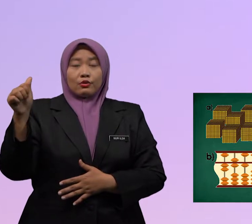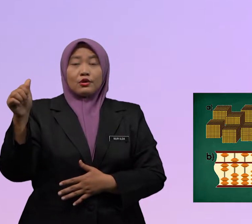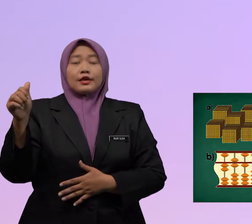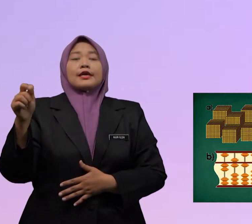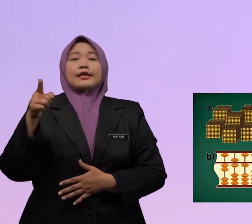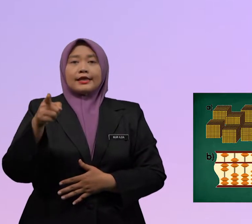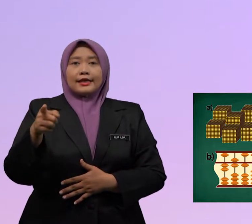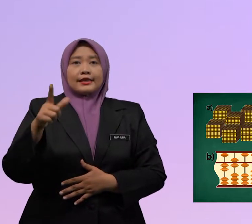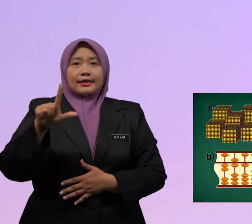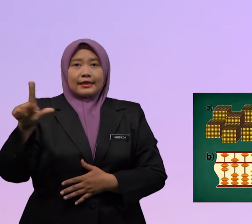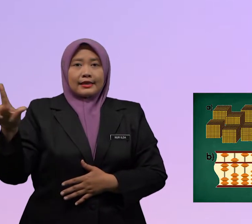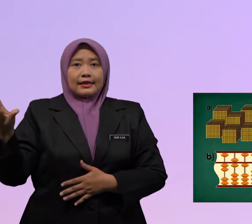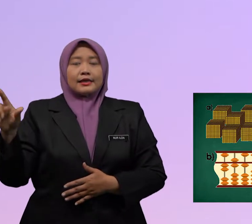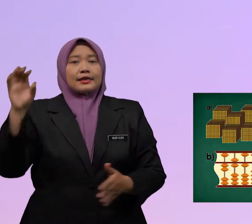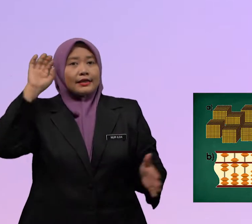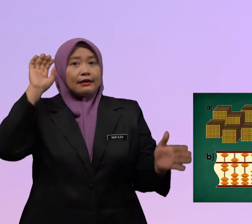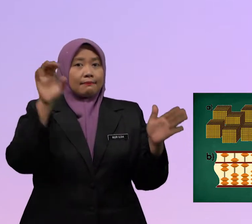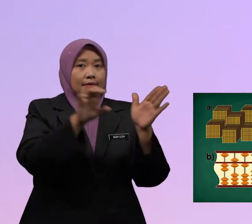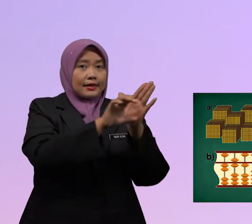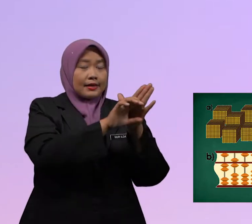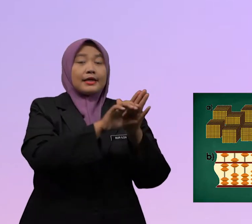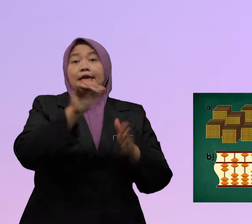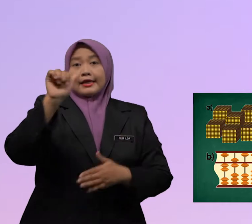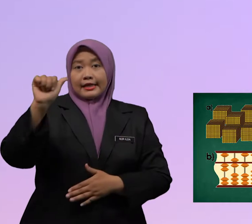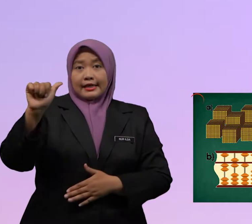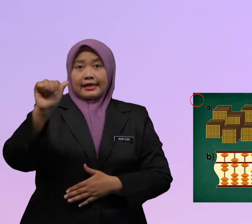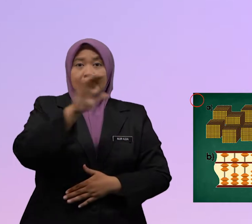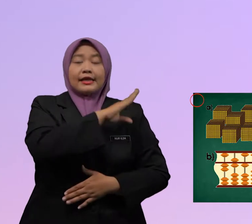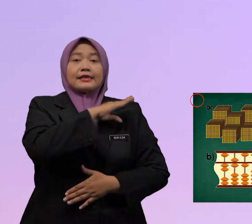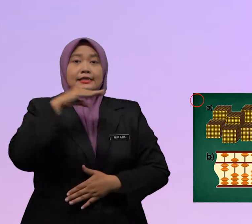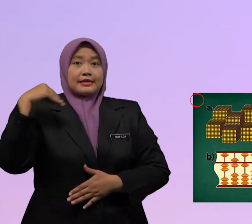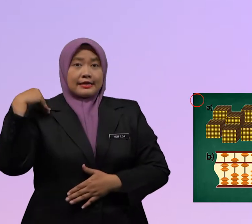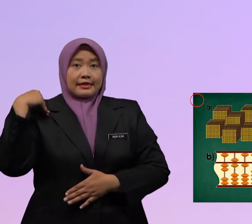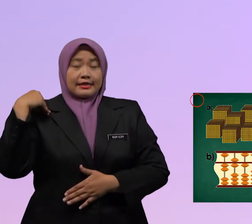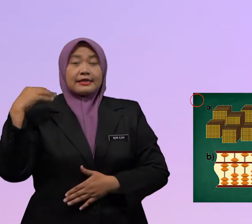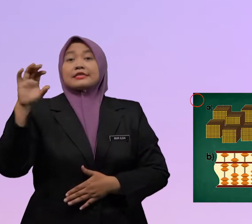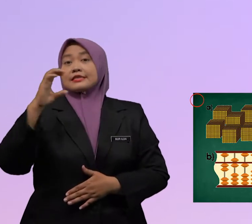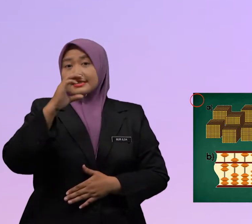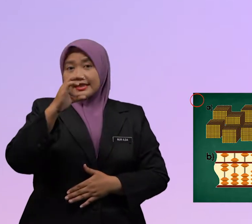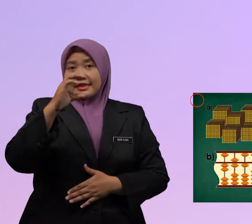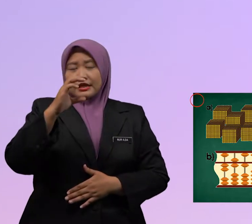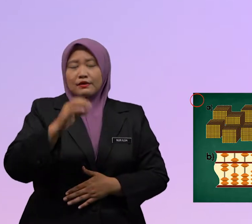6,210 ialah gambar A dan C.